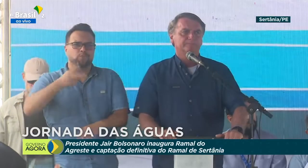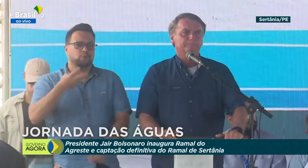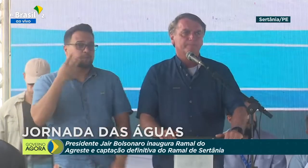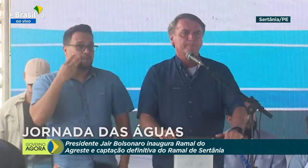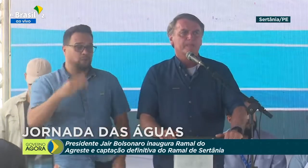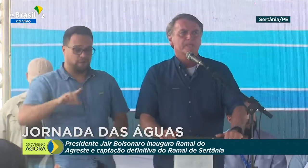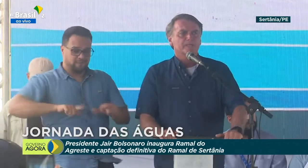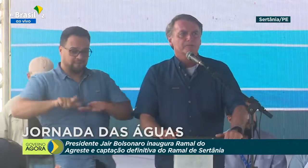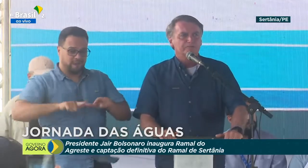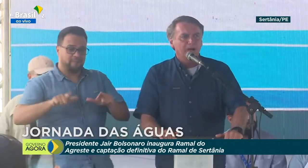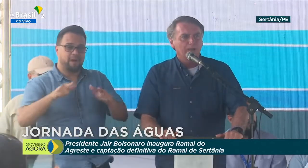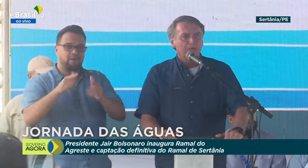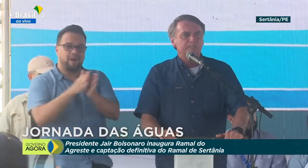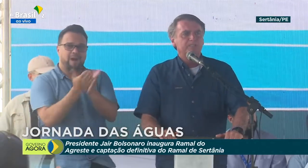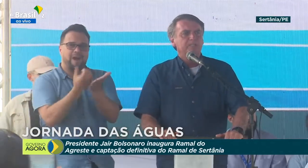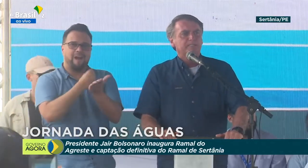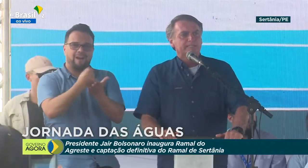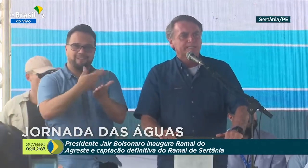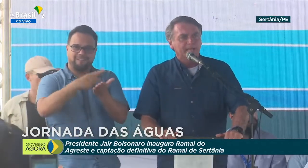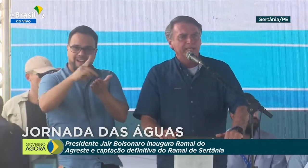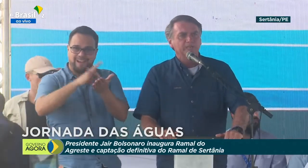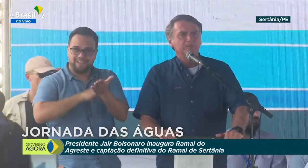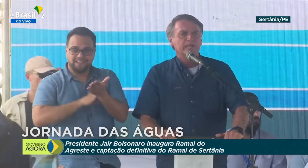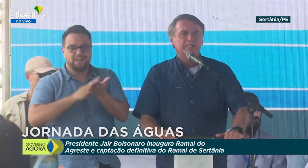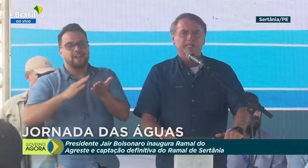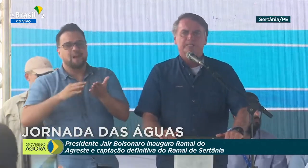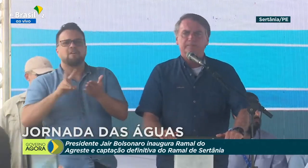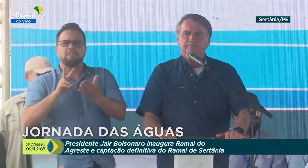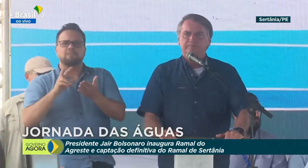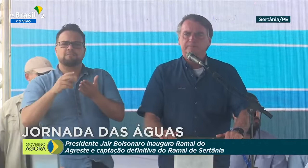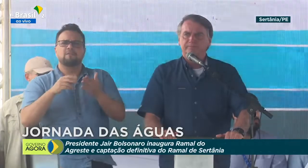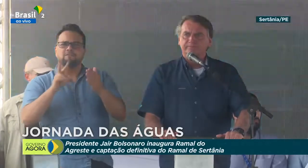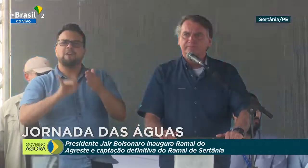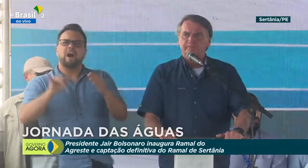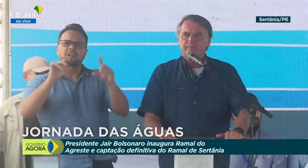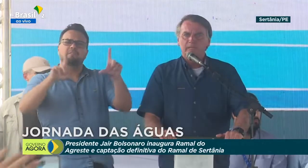assinada. Vamos saindo da crise.